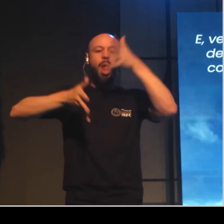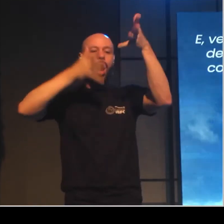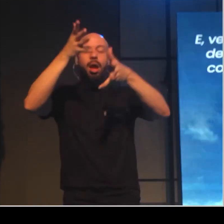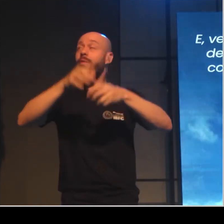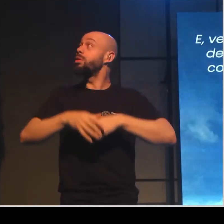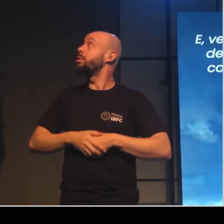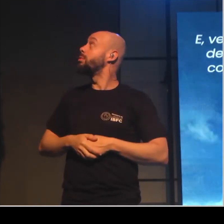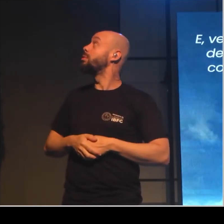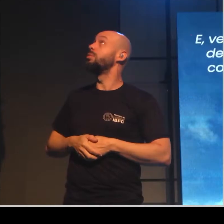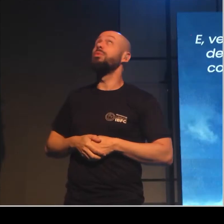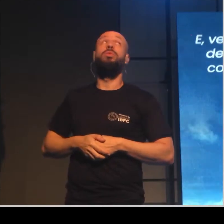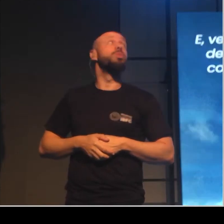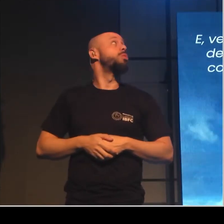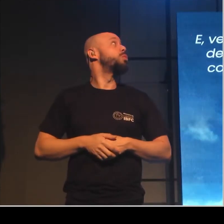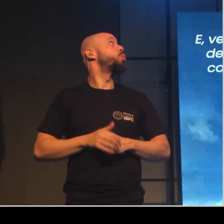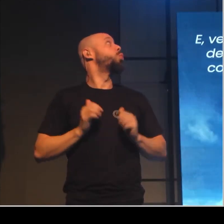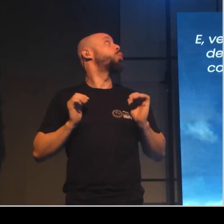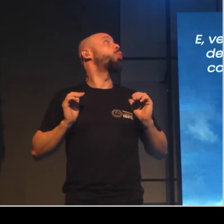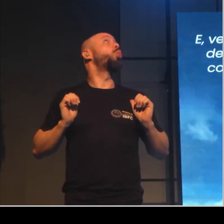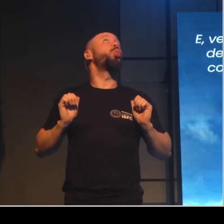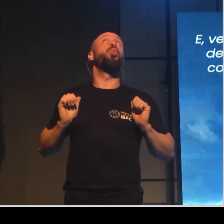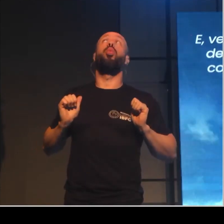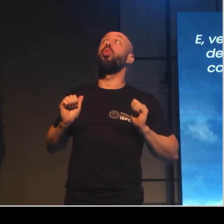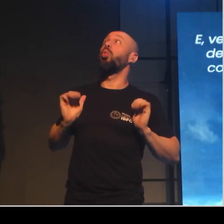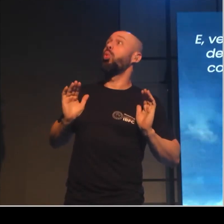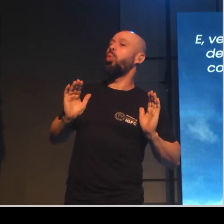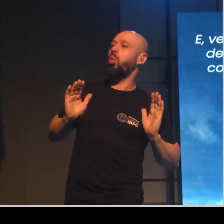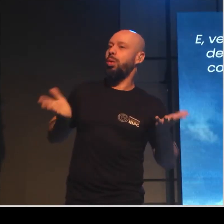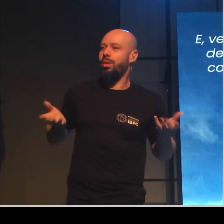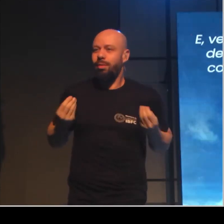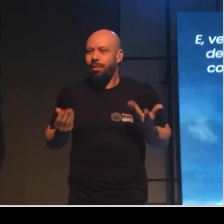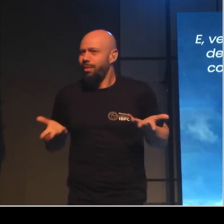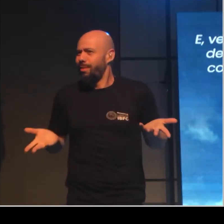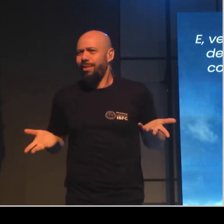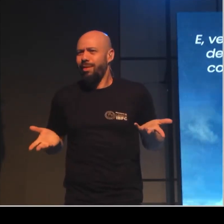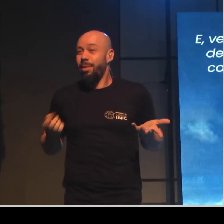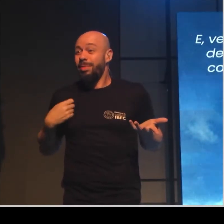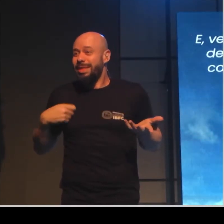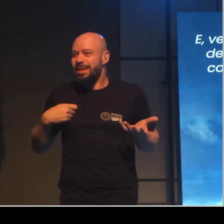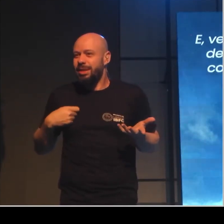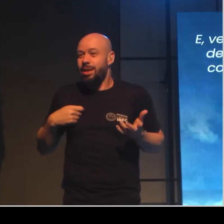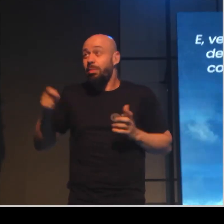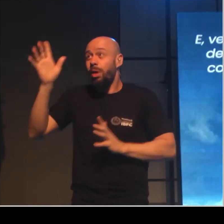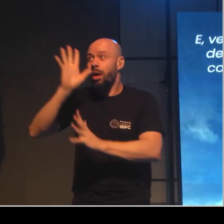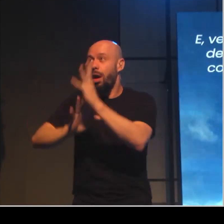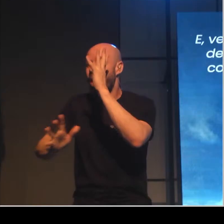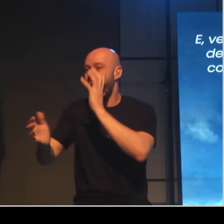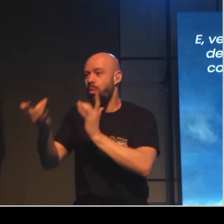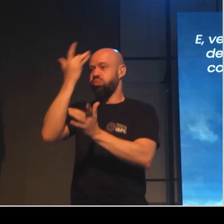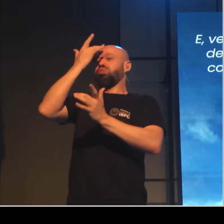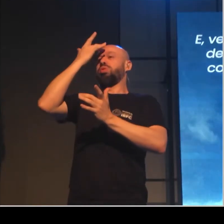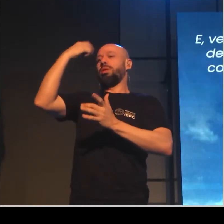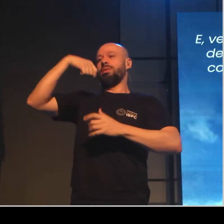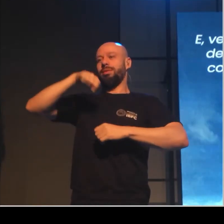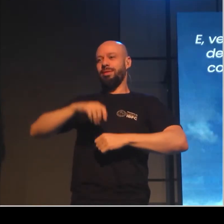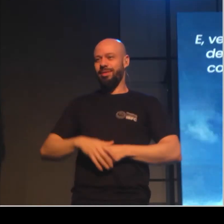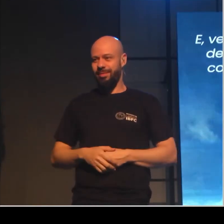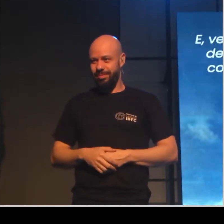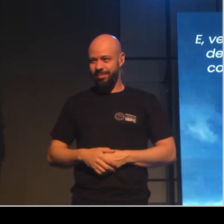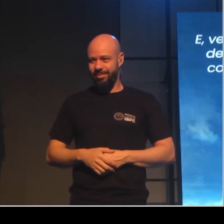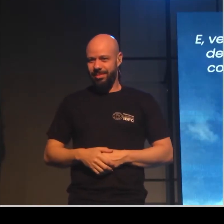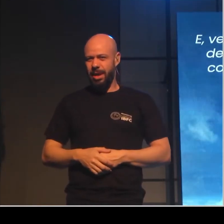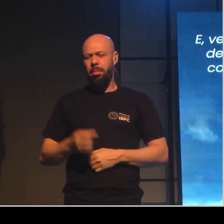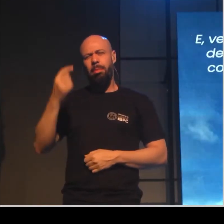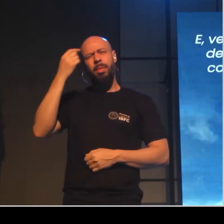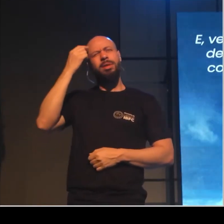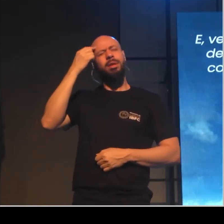a quantidade de pessoas que sentam aí onde é que você senta e simplesmente não pensa, não reflete, não